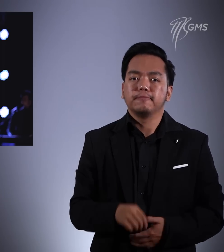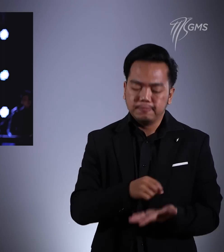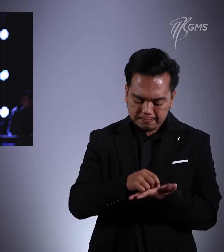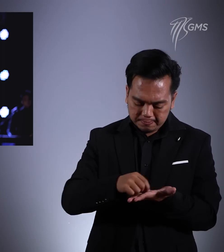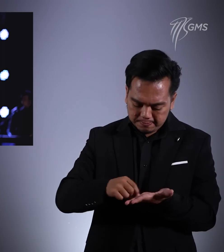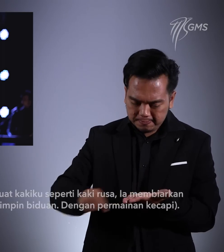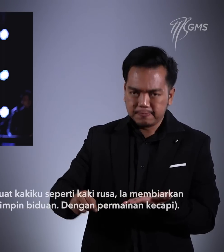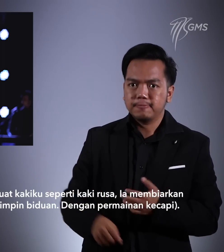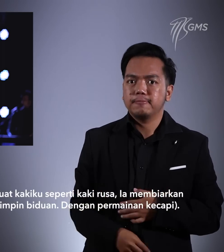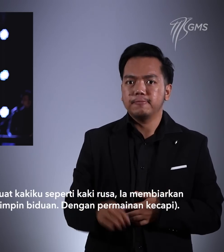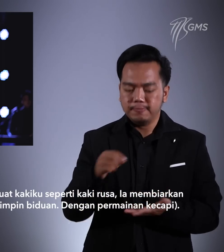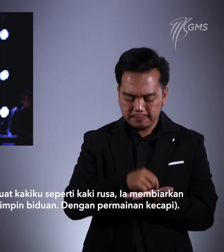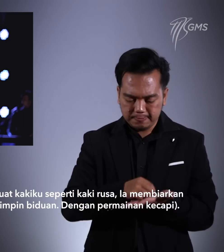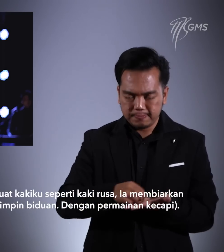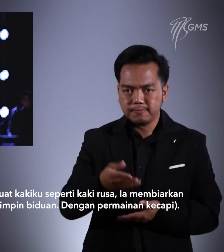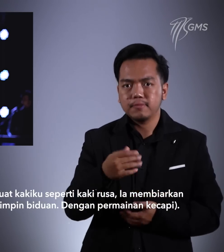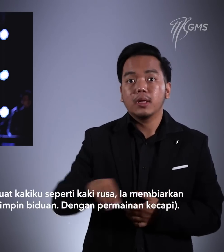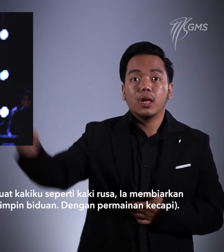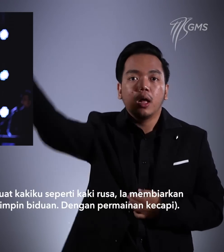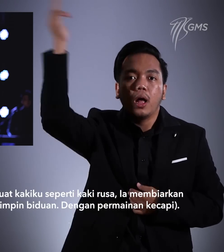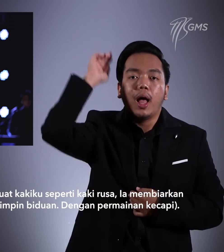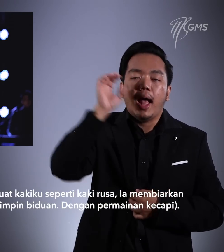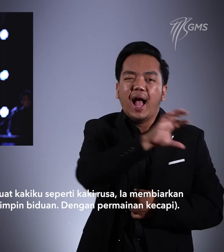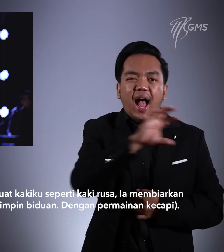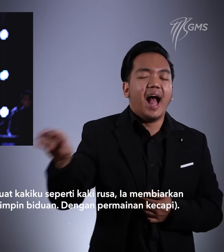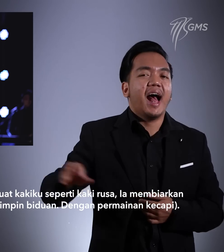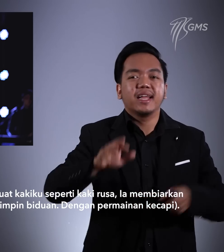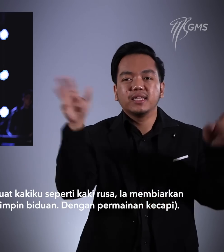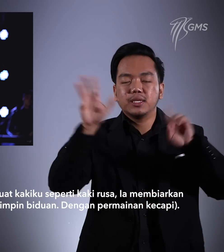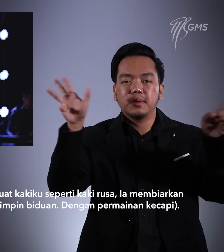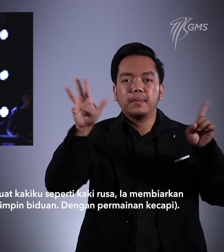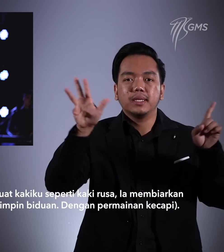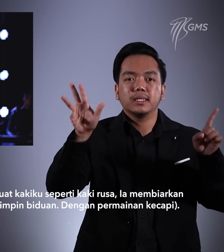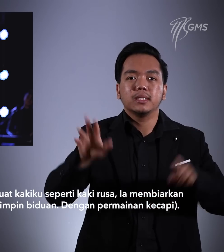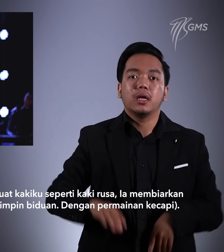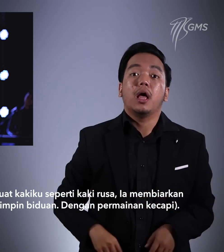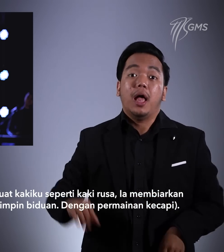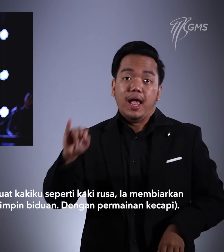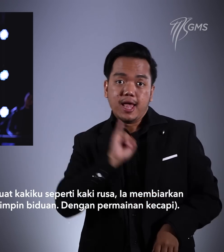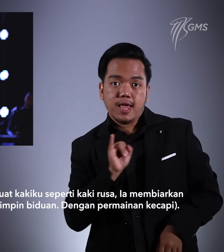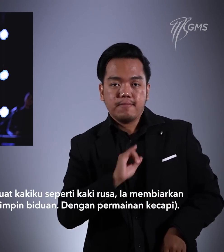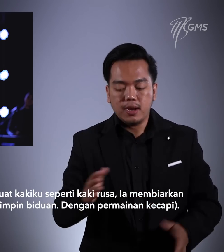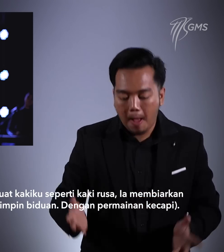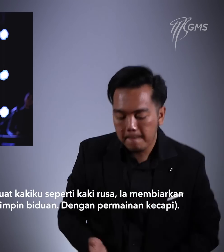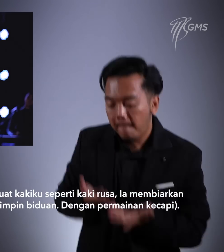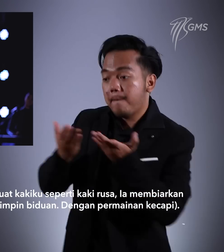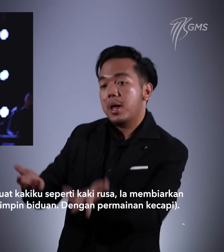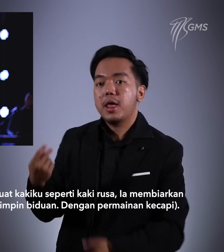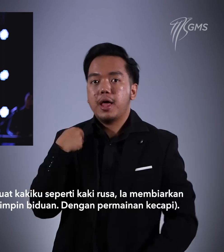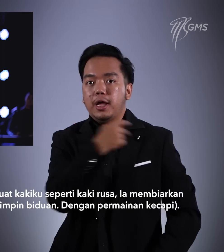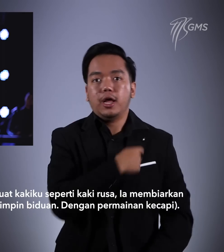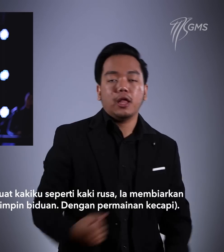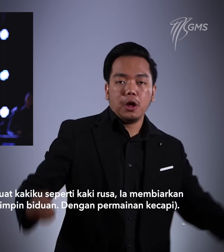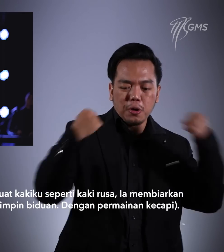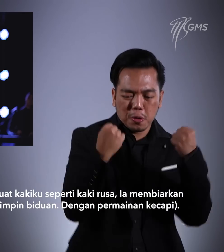Dikatakan di ayat ini, Allah Tuhan itulah kekuatanku, ayat 19. Iman memberi kita kuasa untuk tetap kuat dalam